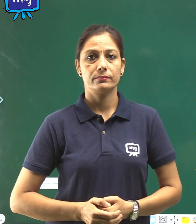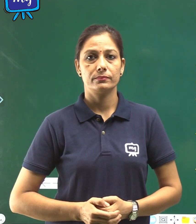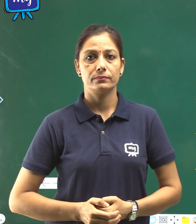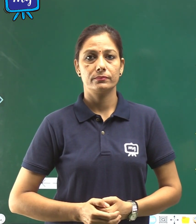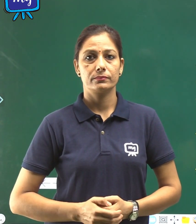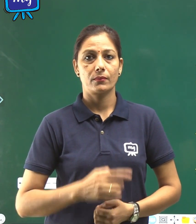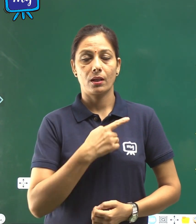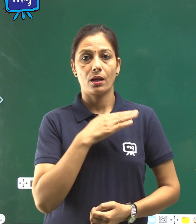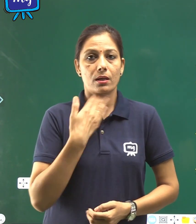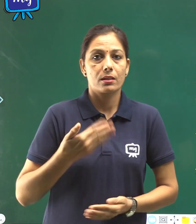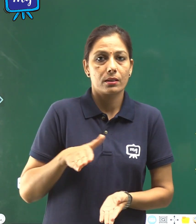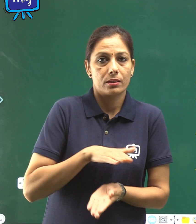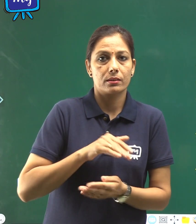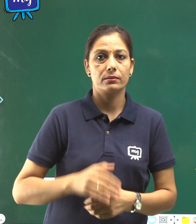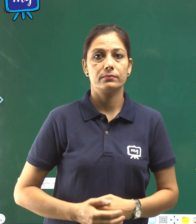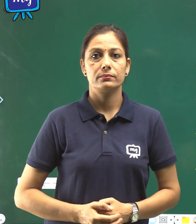इनका निधन